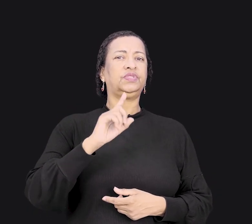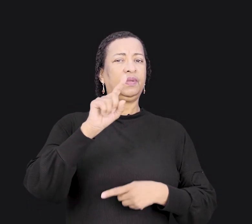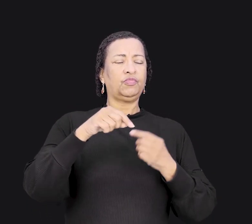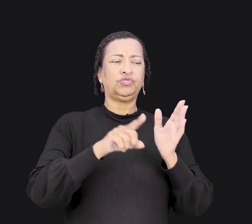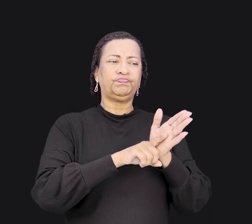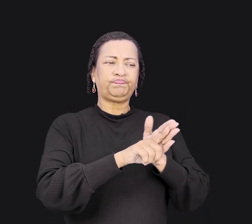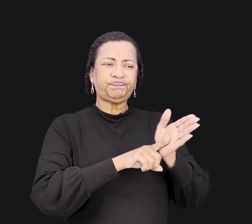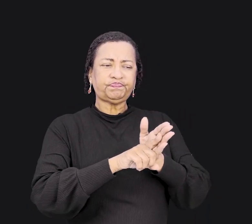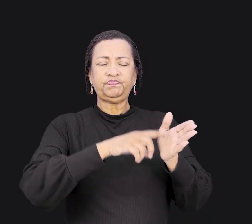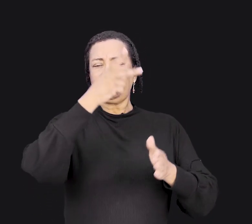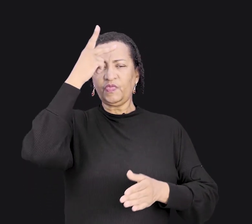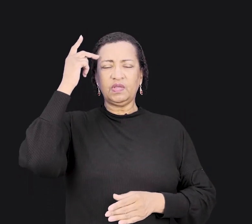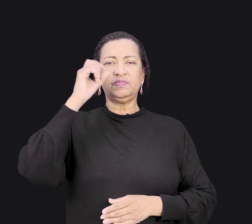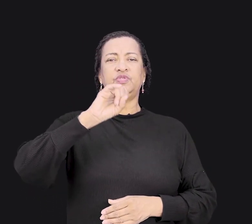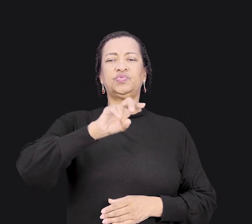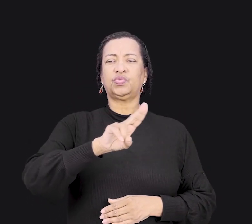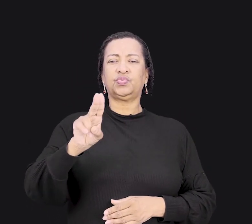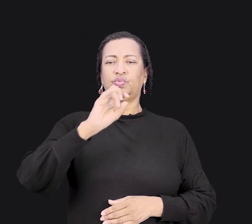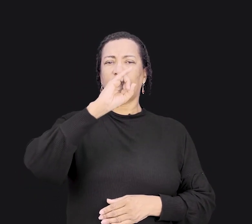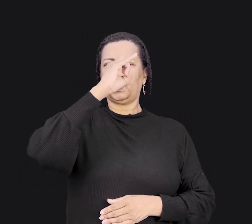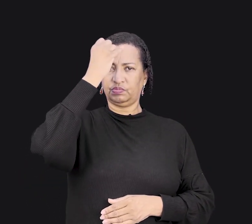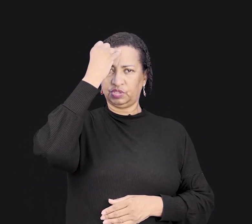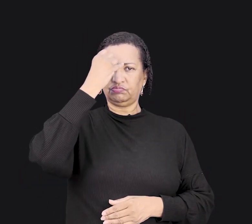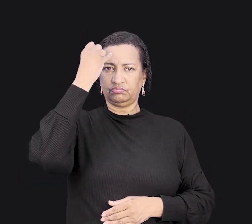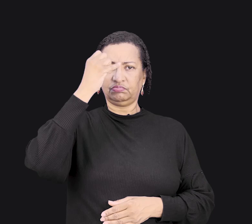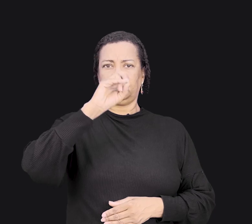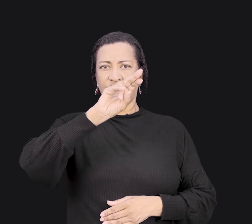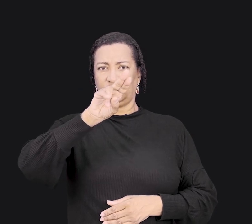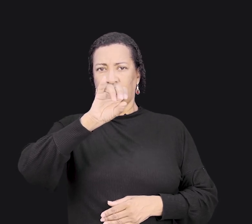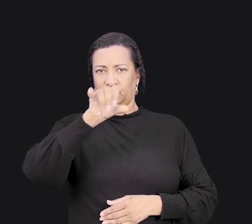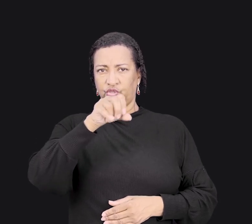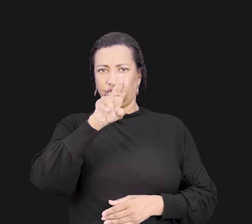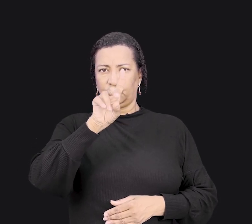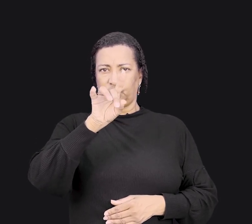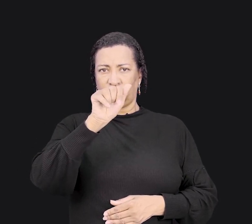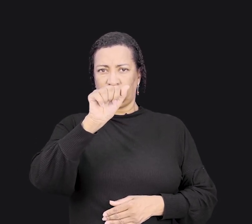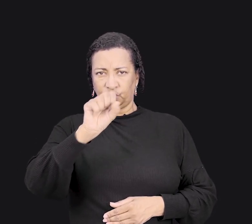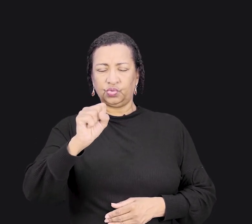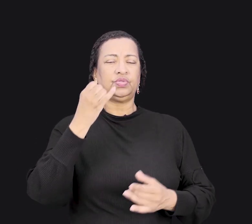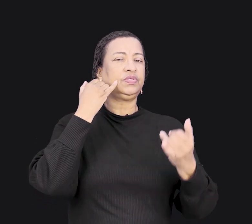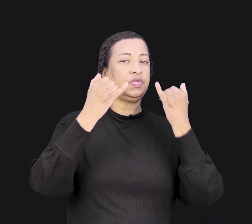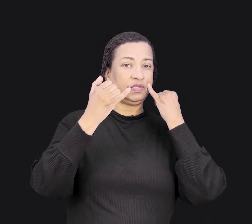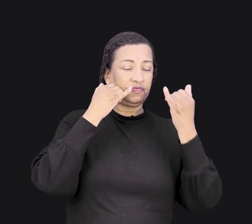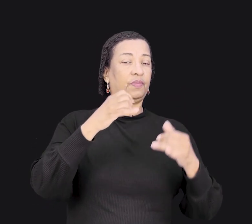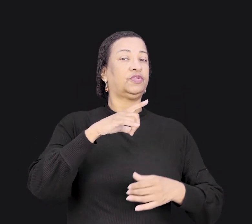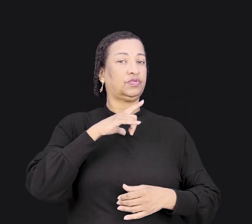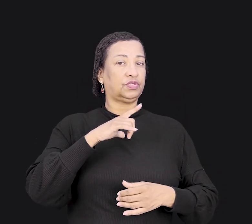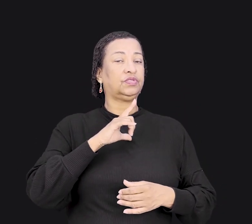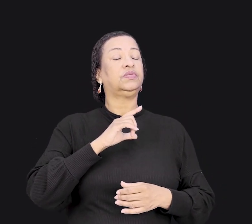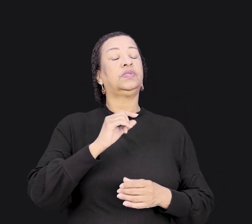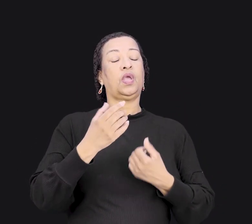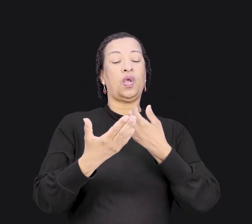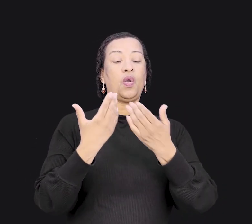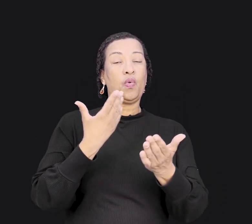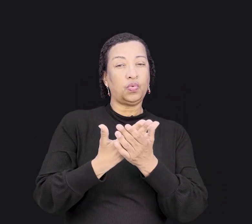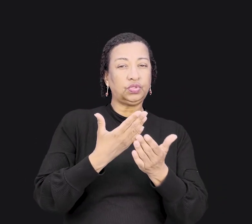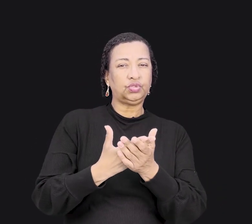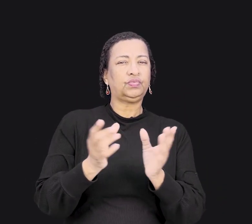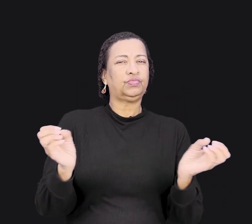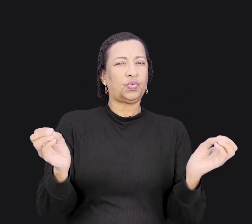Novo Testamento, e as informações disponíveis, os estudiosos concluíram que esse homem foi irmão de sangue de